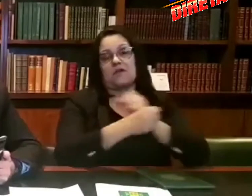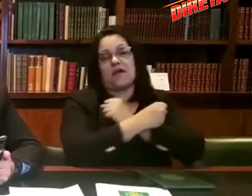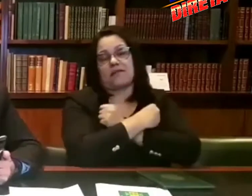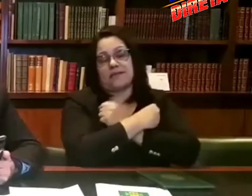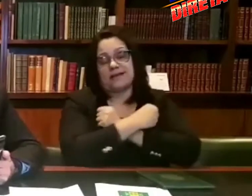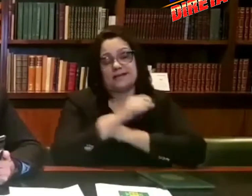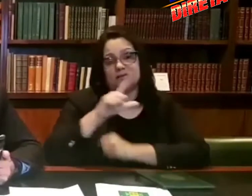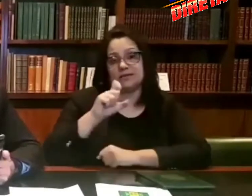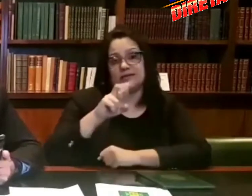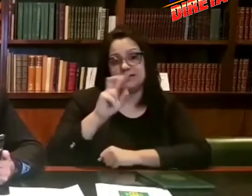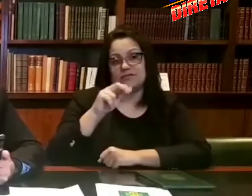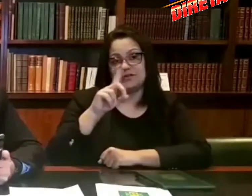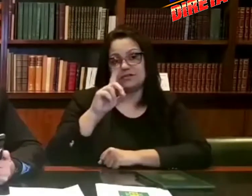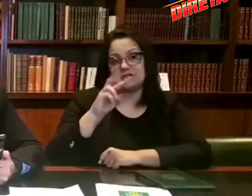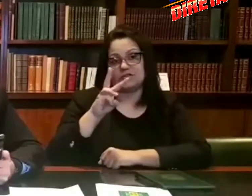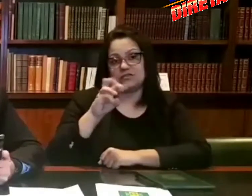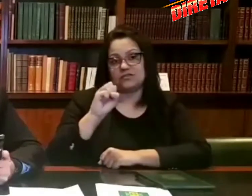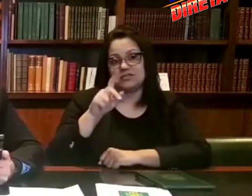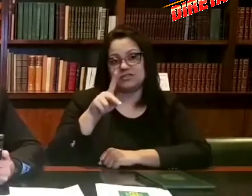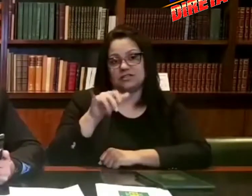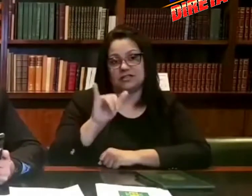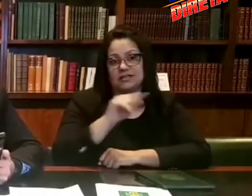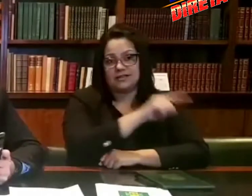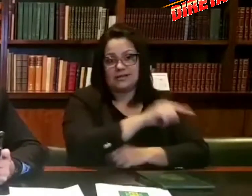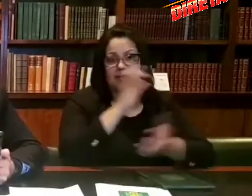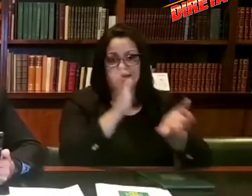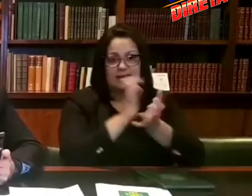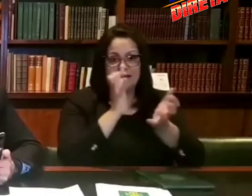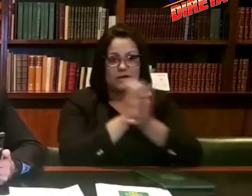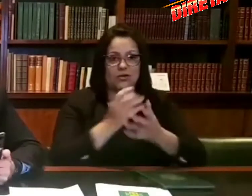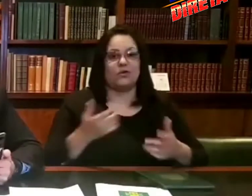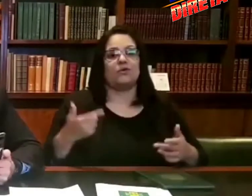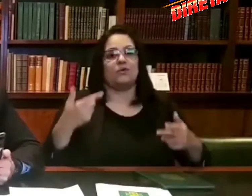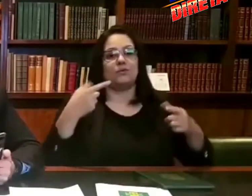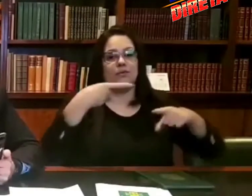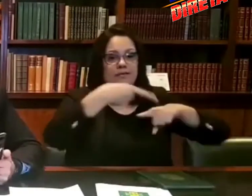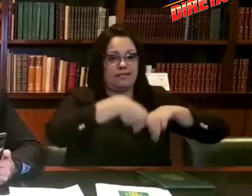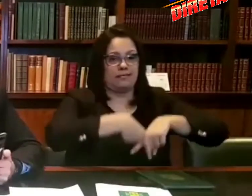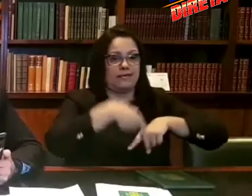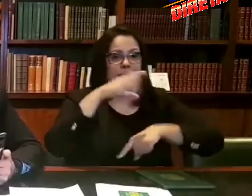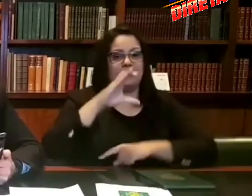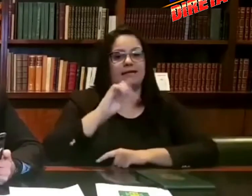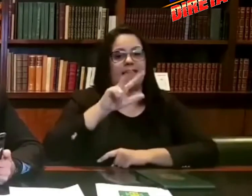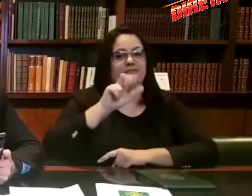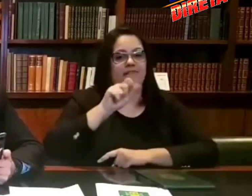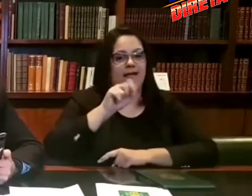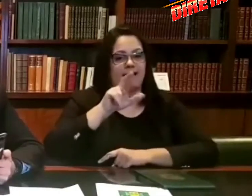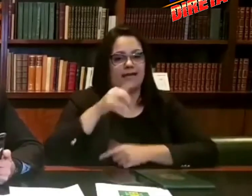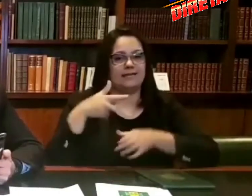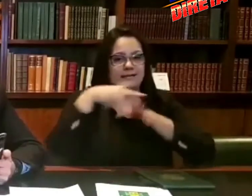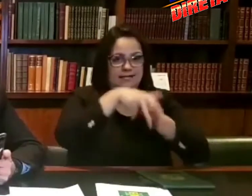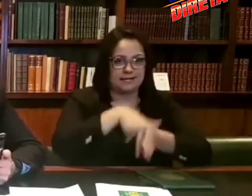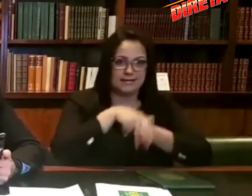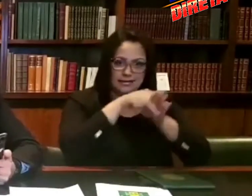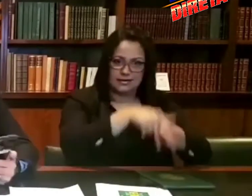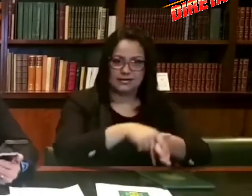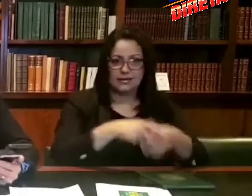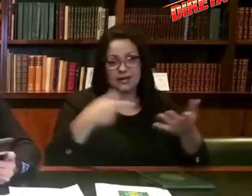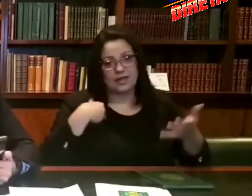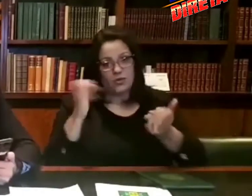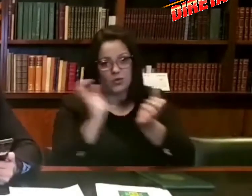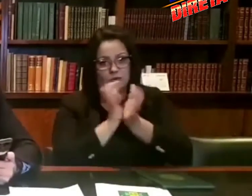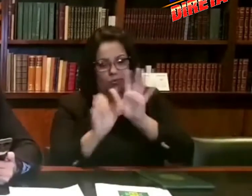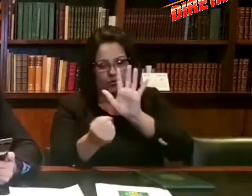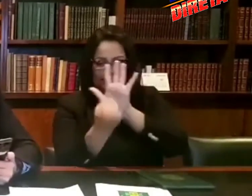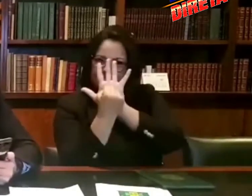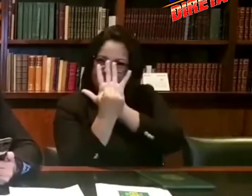abraço ao Lewandowski, meu oficial de cavalaria, eu sou artilheiro, né? E sepultou esse negócio aí, né? Resolveu o problema, ok?